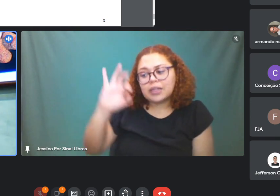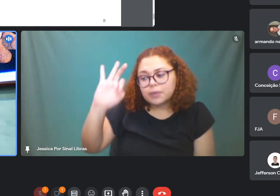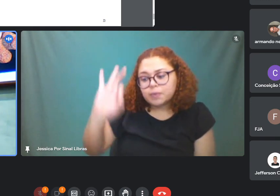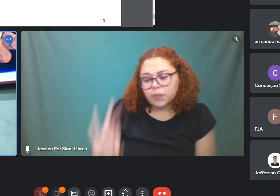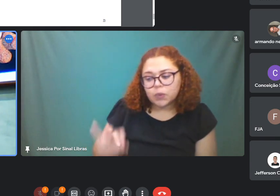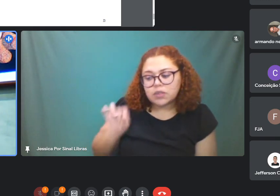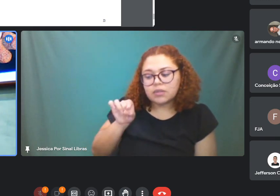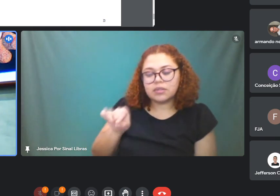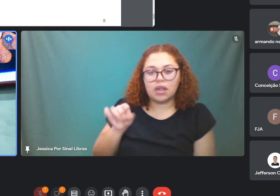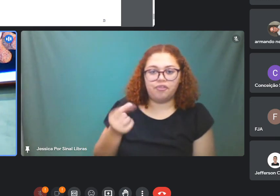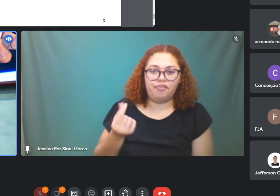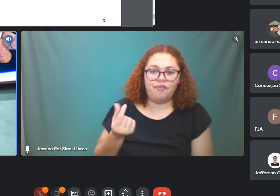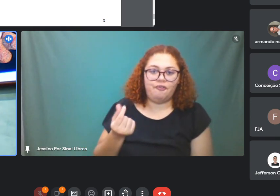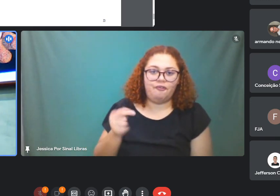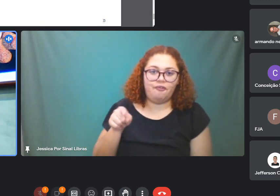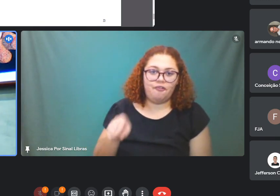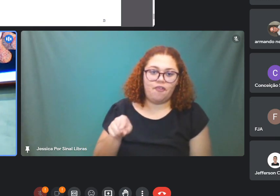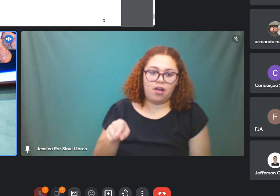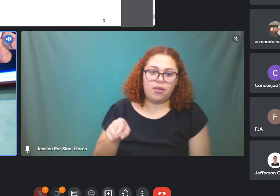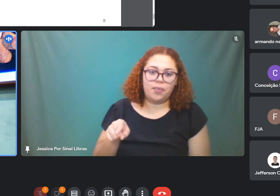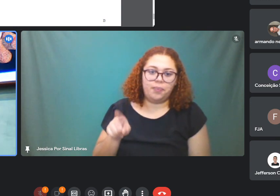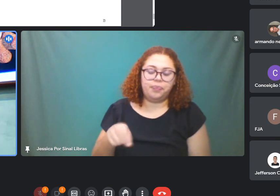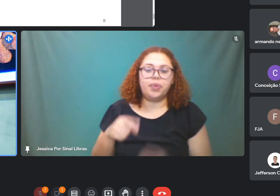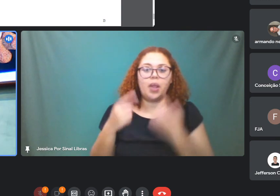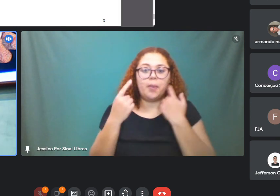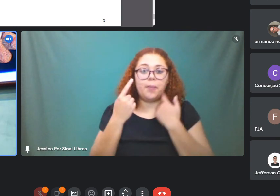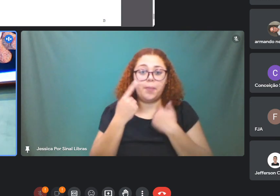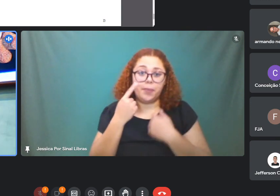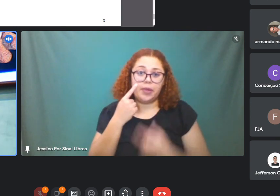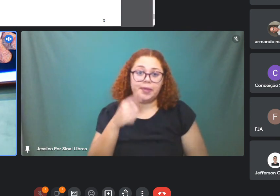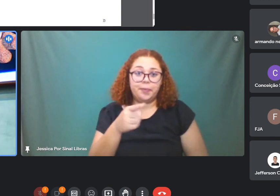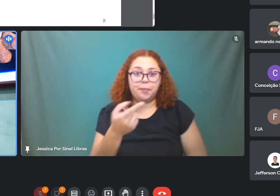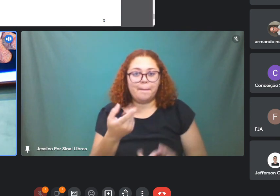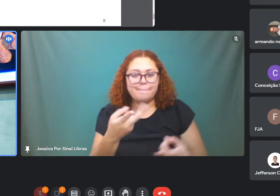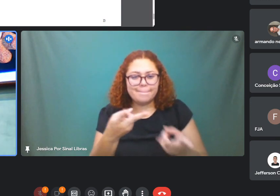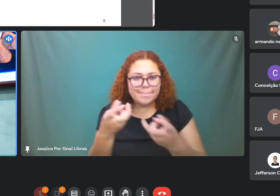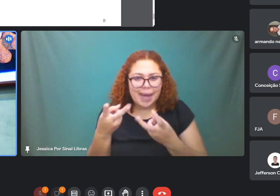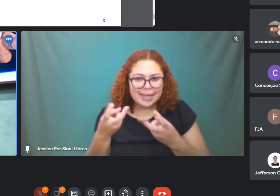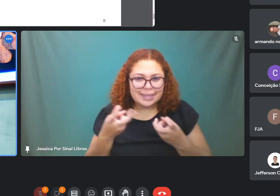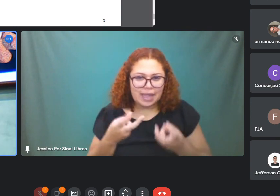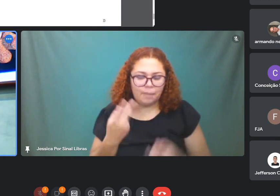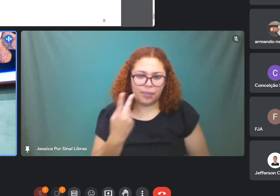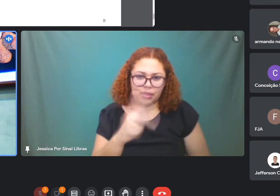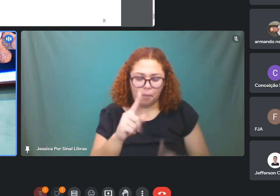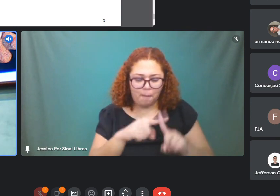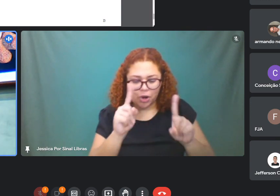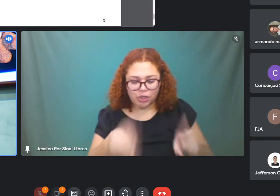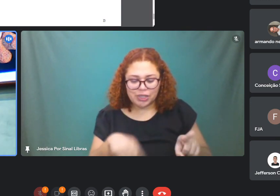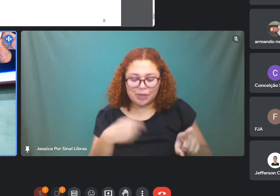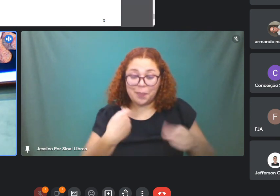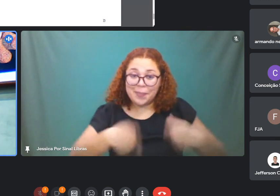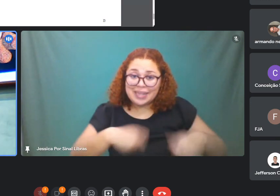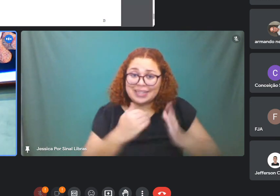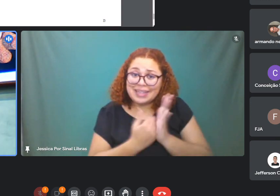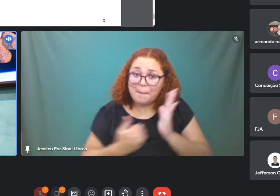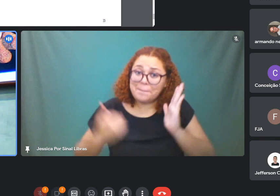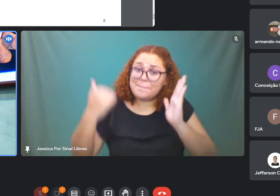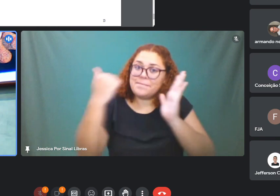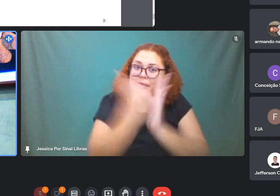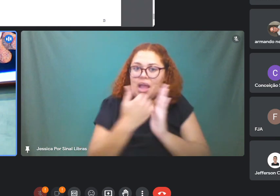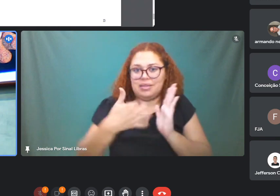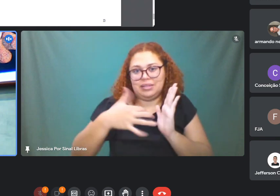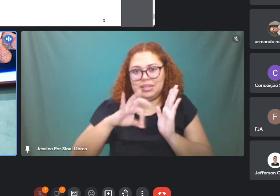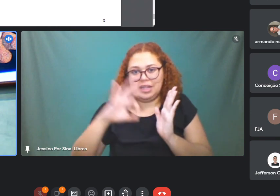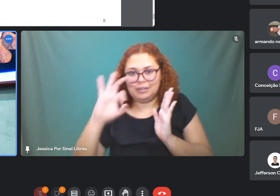é no mínimo, porque se tu está vendo, se o teu projeto exige mais do que 10% do valor, não tem problema. Para quem vai fazer um evento exclusivo